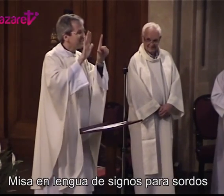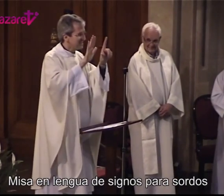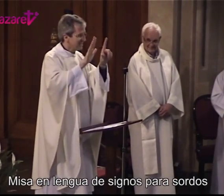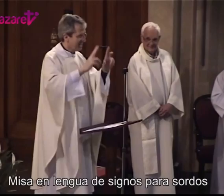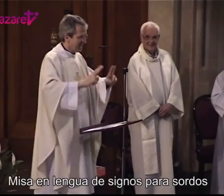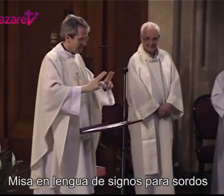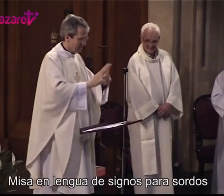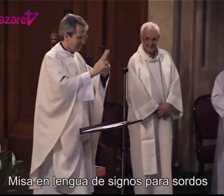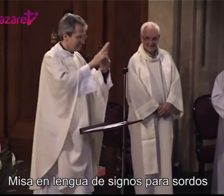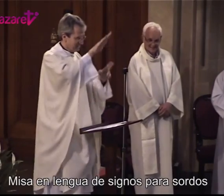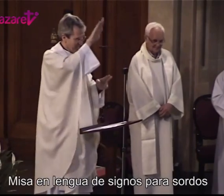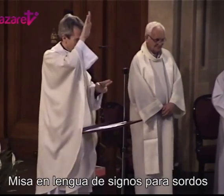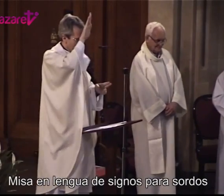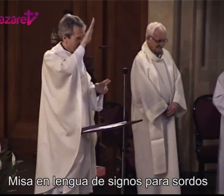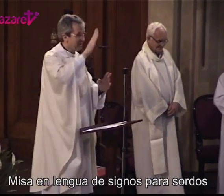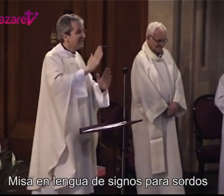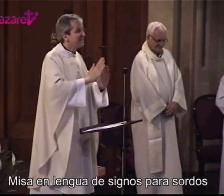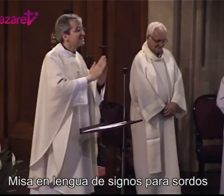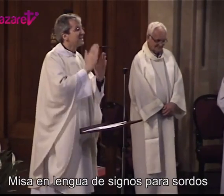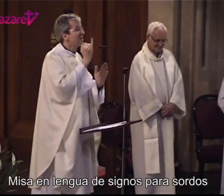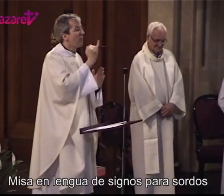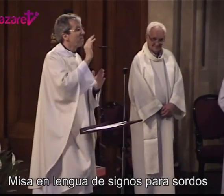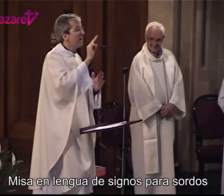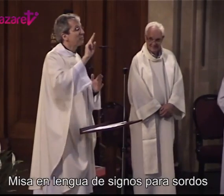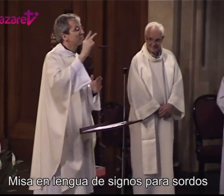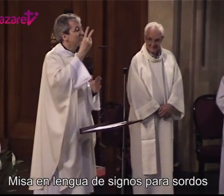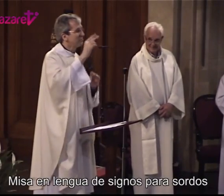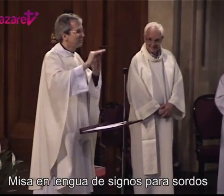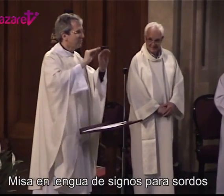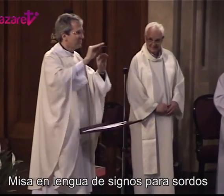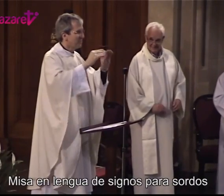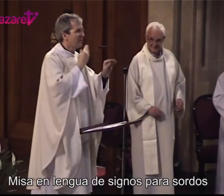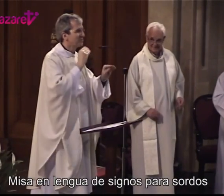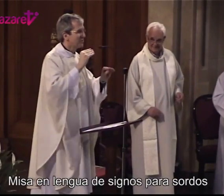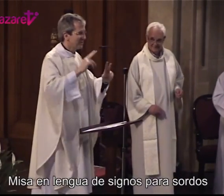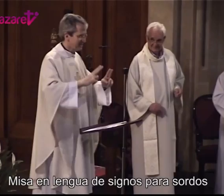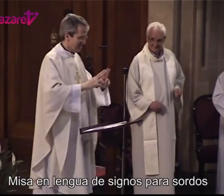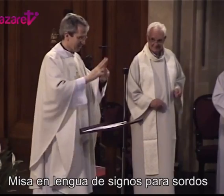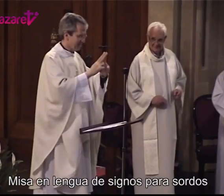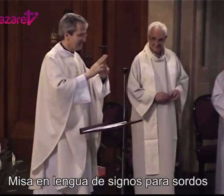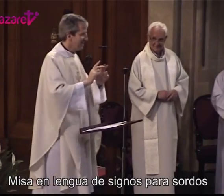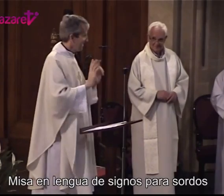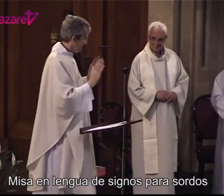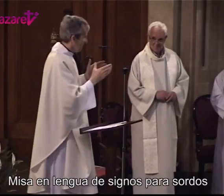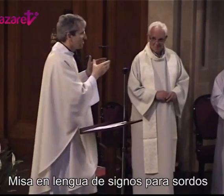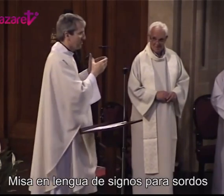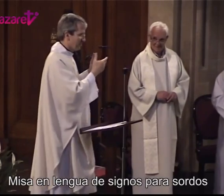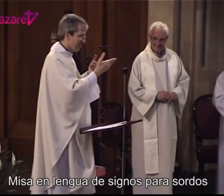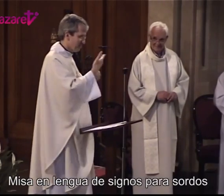1997 en París. El Papa San Juan Pablo II convocó a los jóvenes a París y ahí nos encontramos